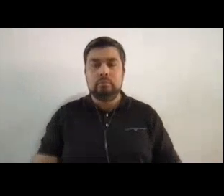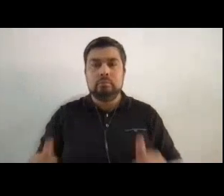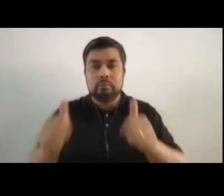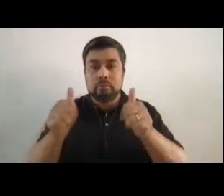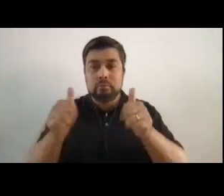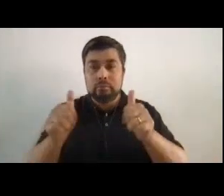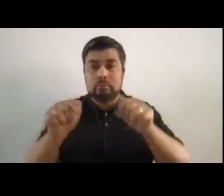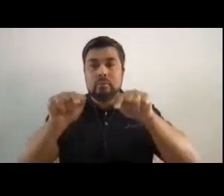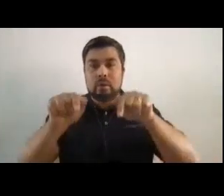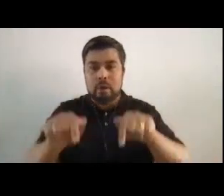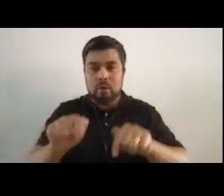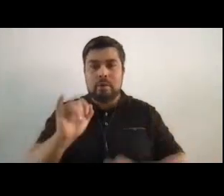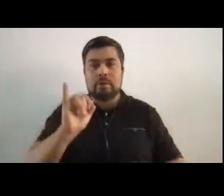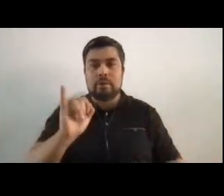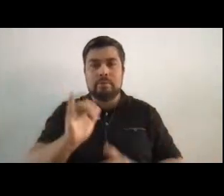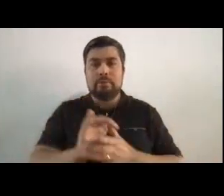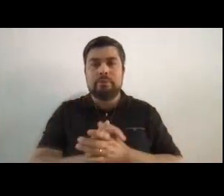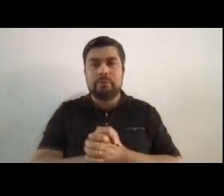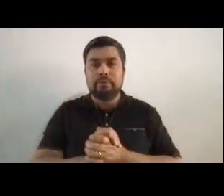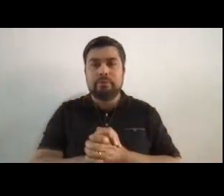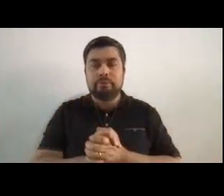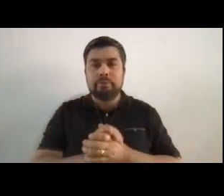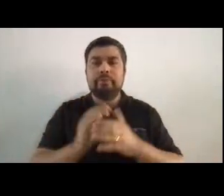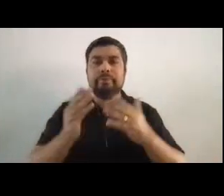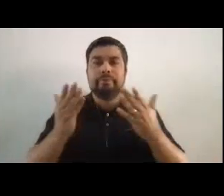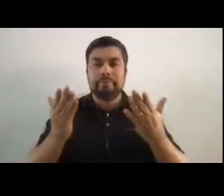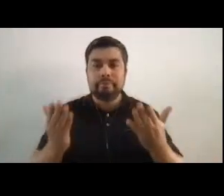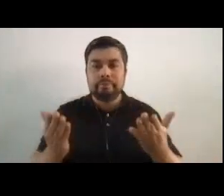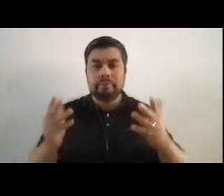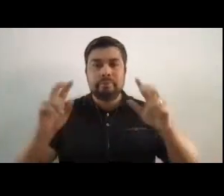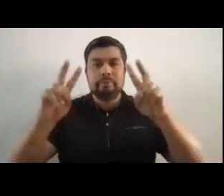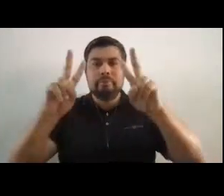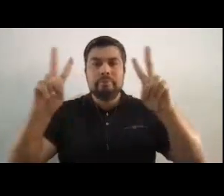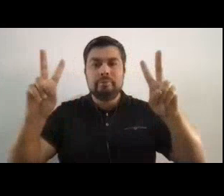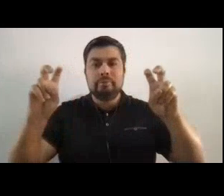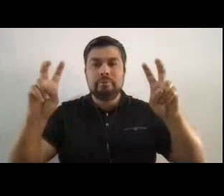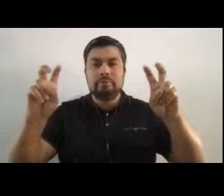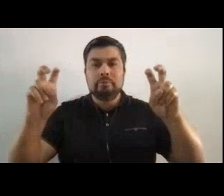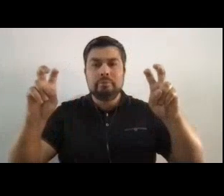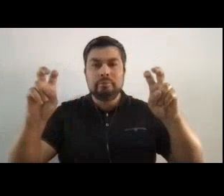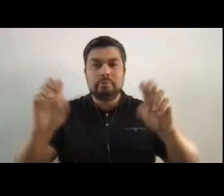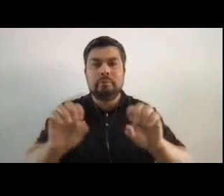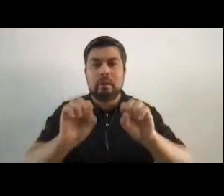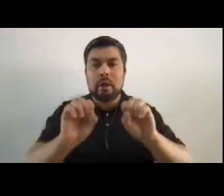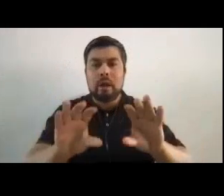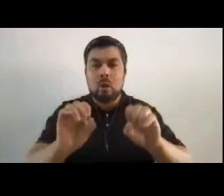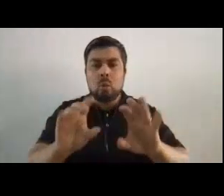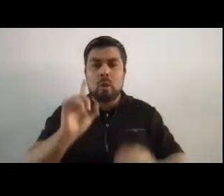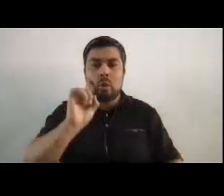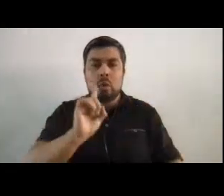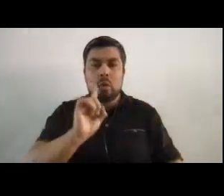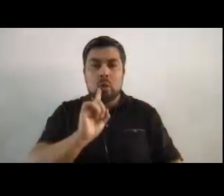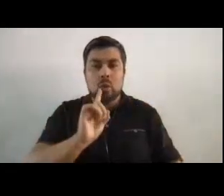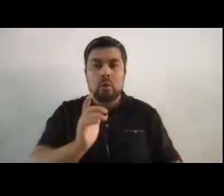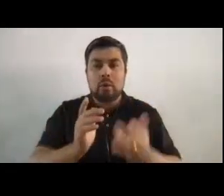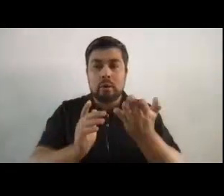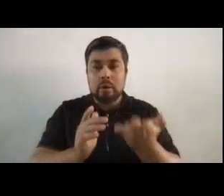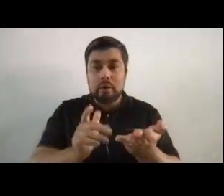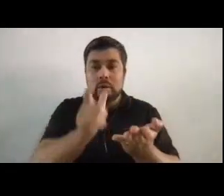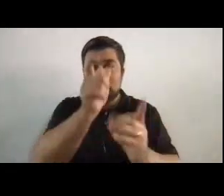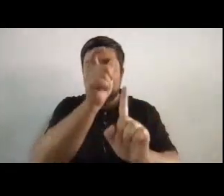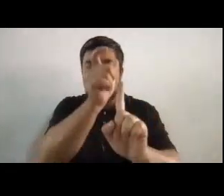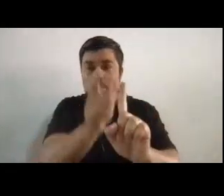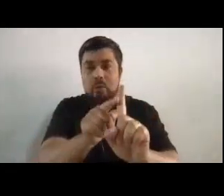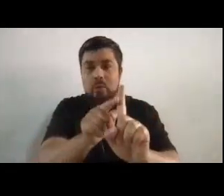Ahora sí, entonces, quise titular esta presentación Educadores sordos, agentes claves para el desarrollo integral